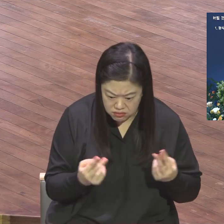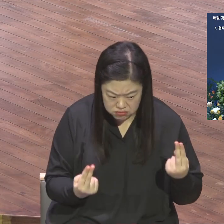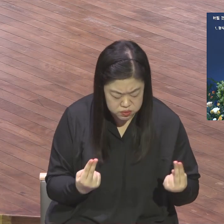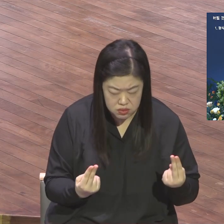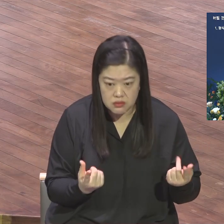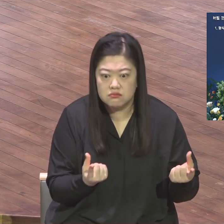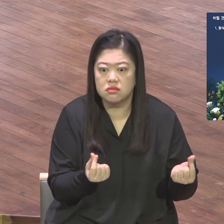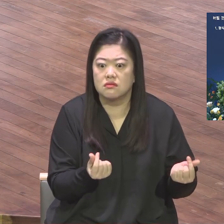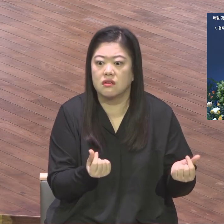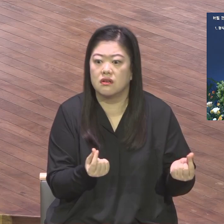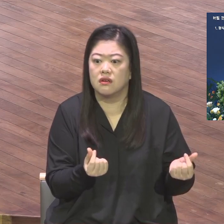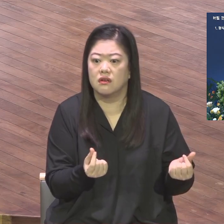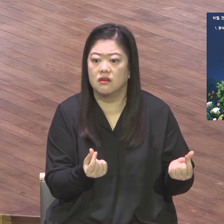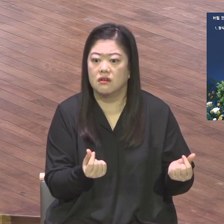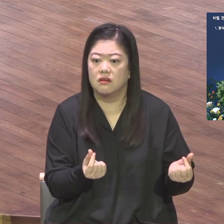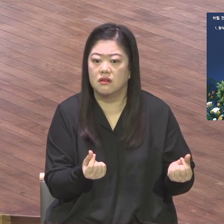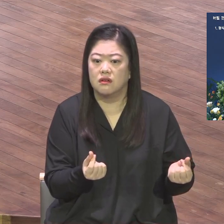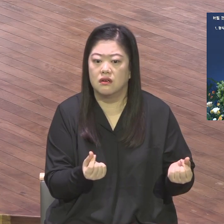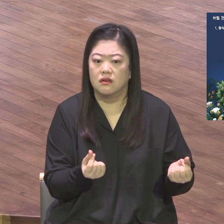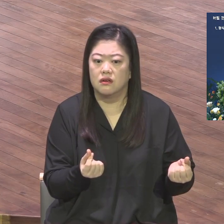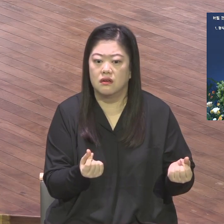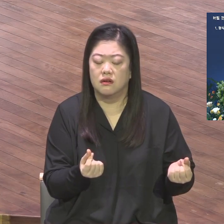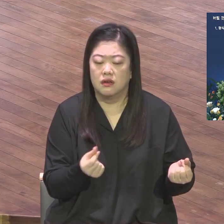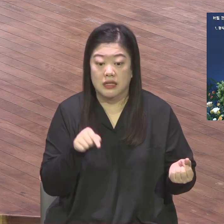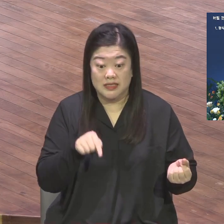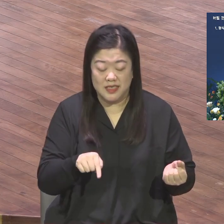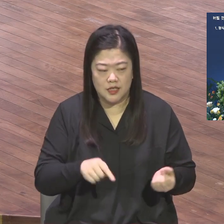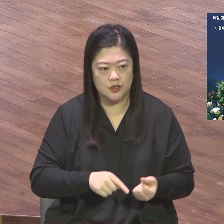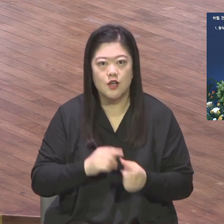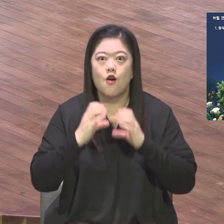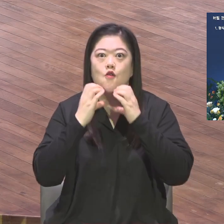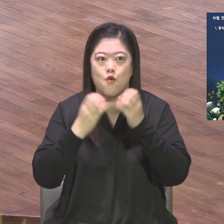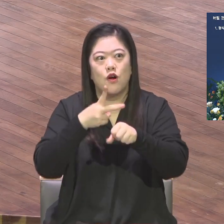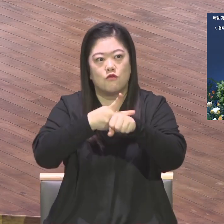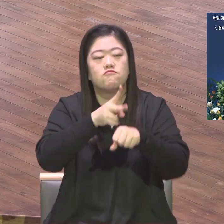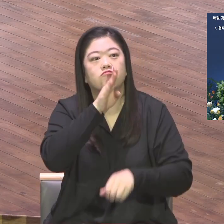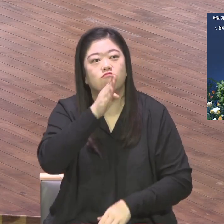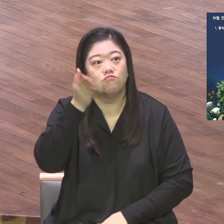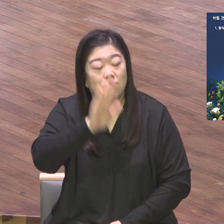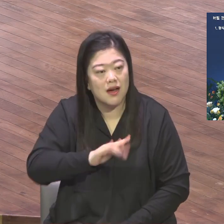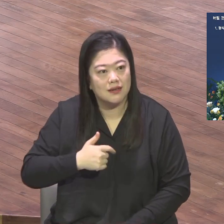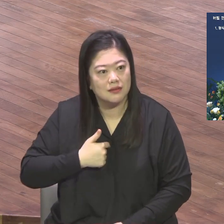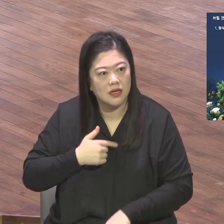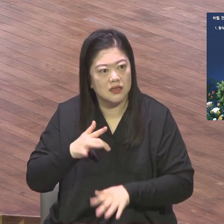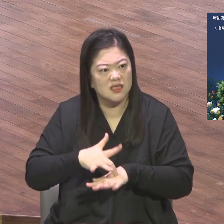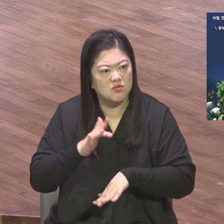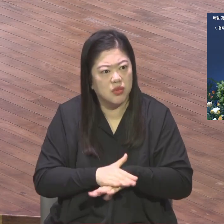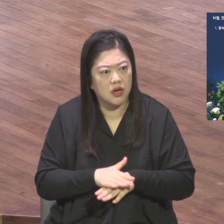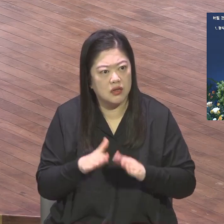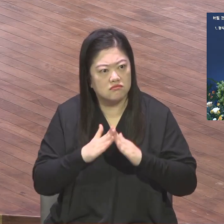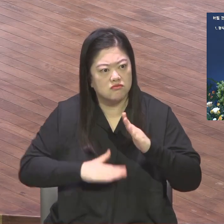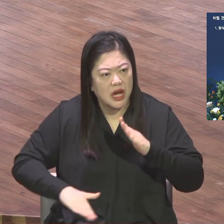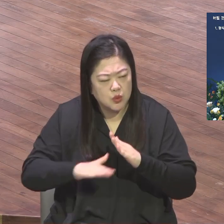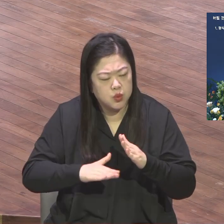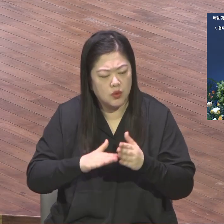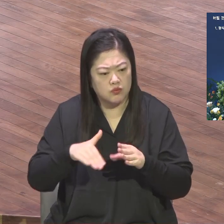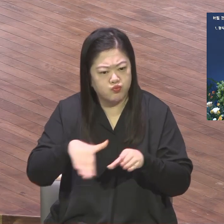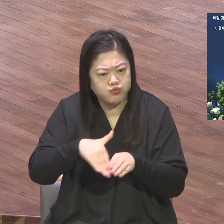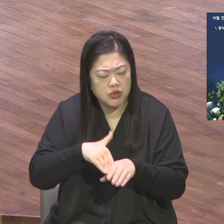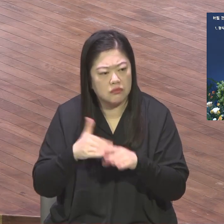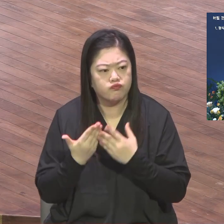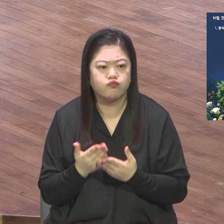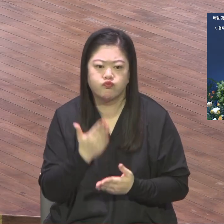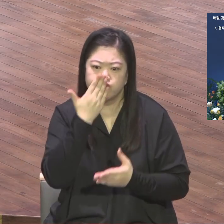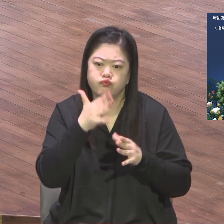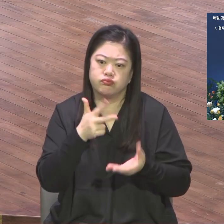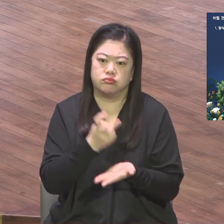유대인들이라 여전히 전에 이 세례요한 만나기 전에 가졌던 그 습관, 그 유대 전통, 여기에 딱